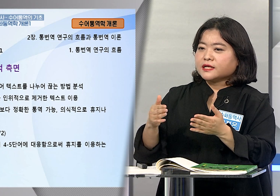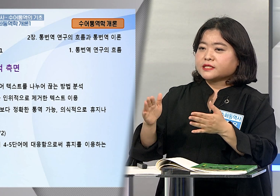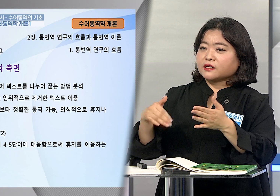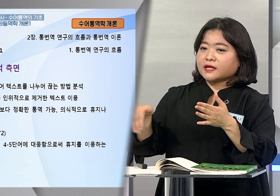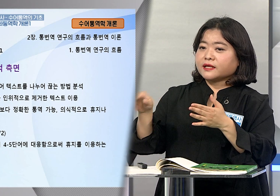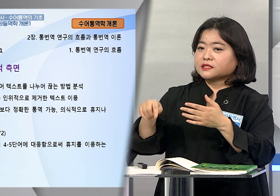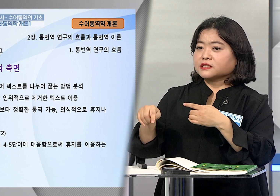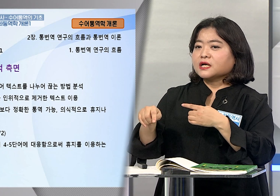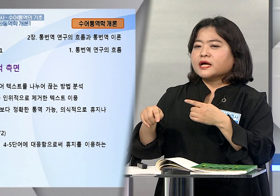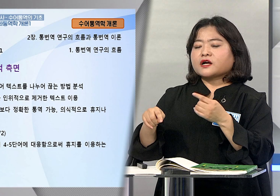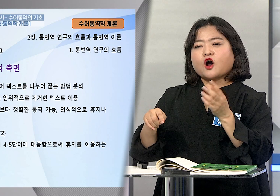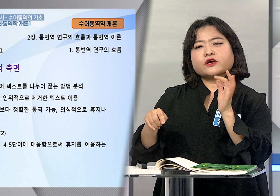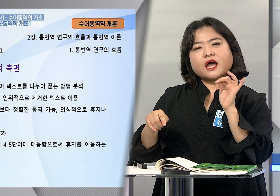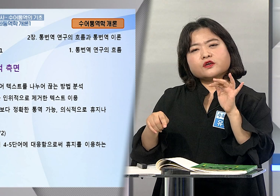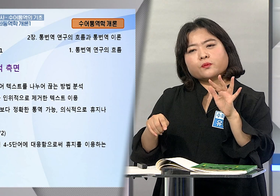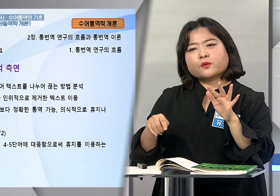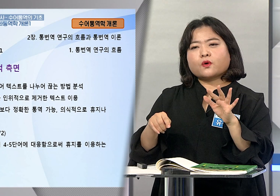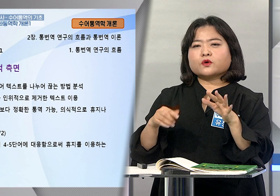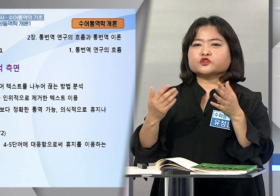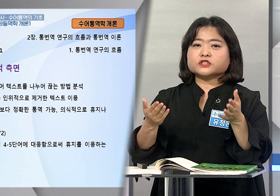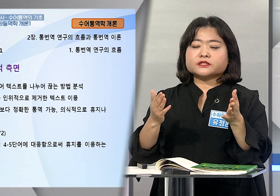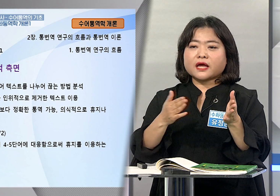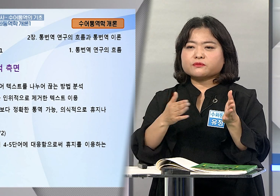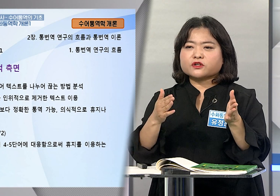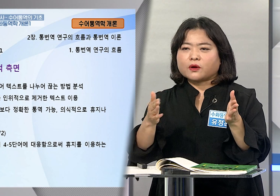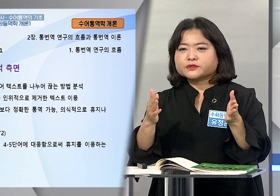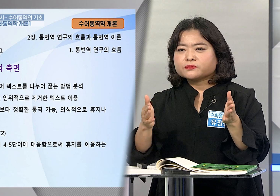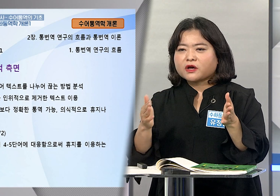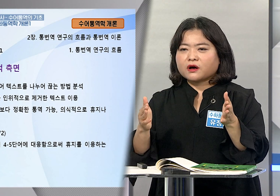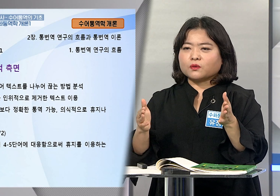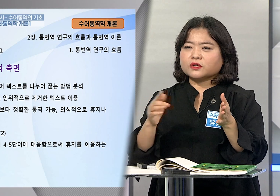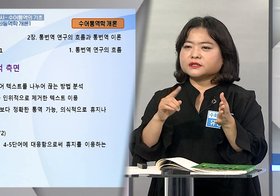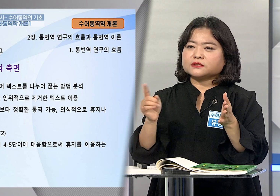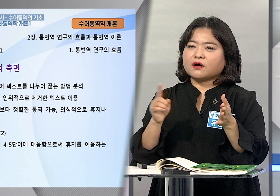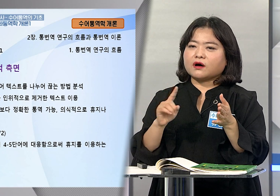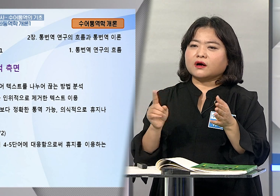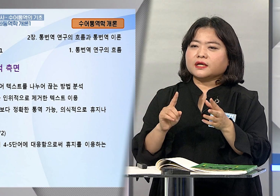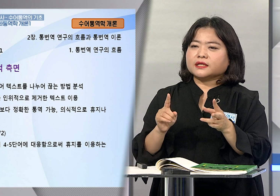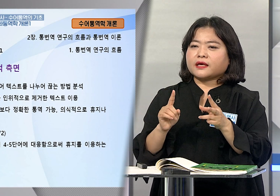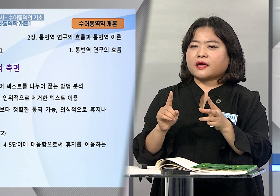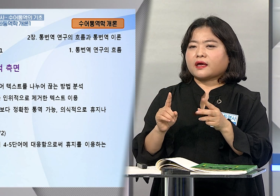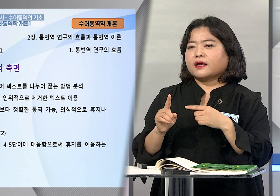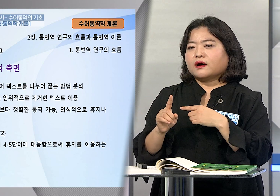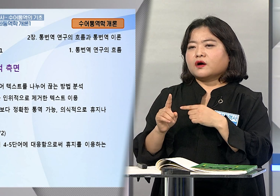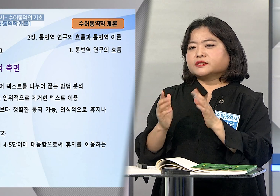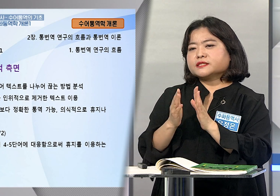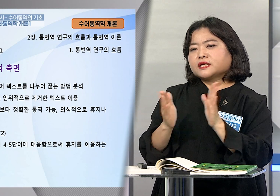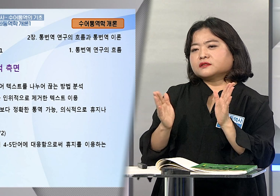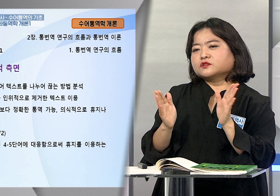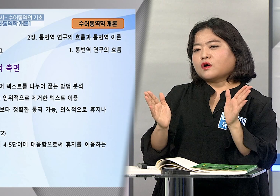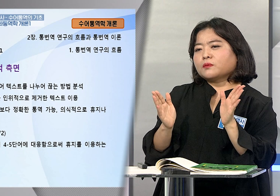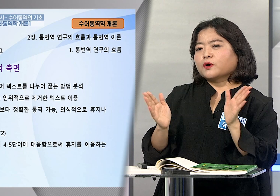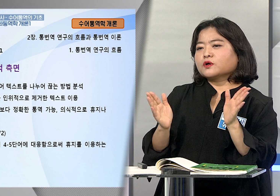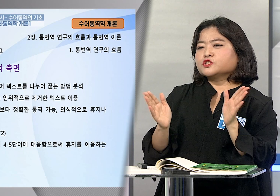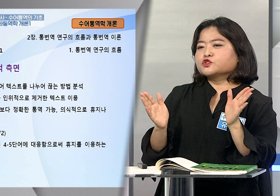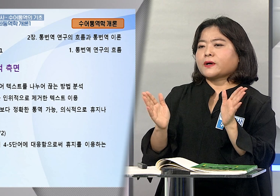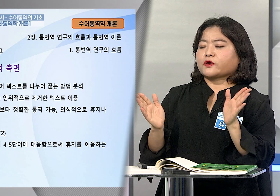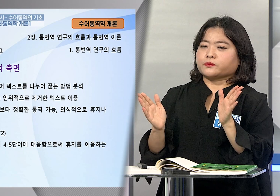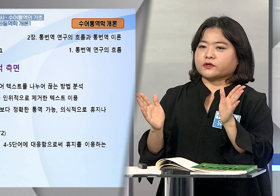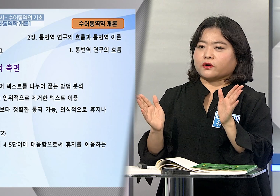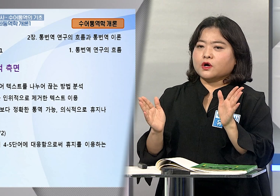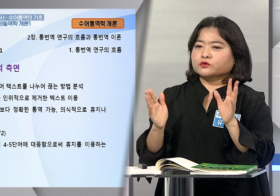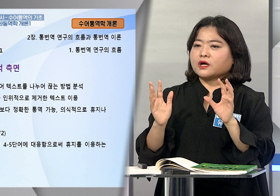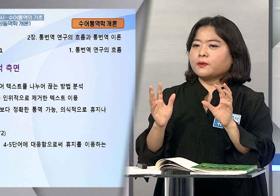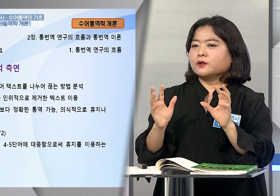등을 제거한 텍스트. 그러니까 억양이 없고 쉬는 타임들이 없으면 훨씬 더 이게 시차들은 더 벌어질